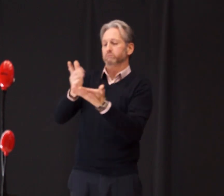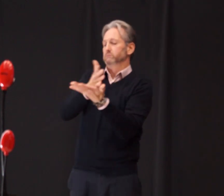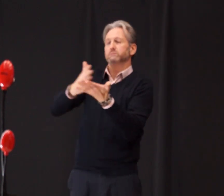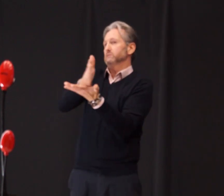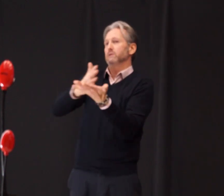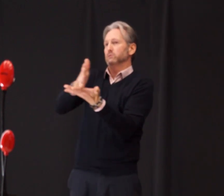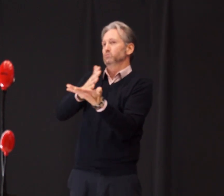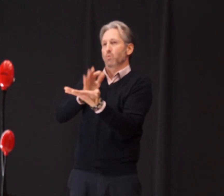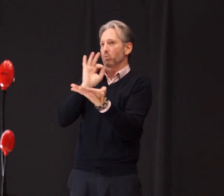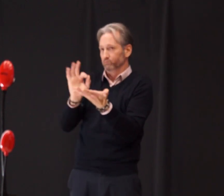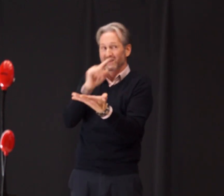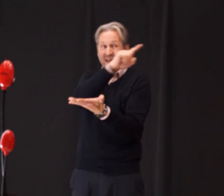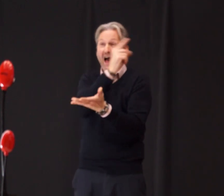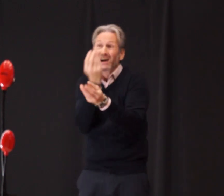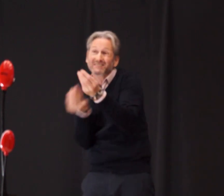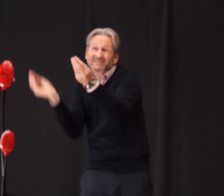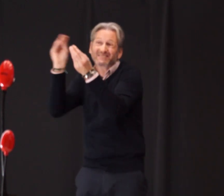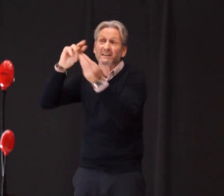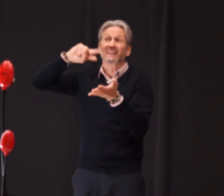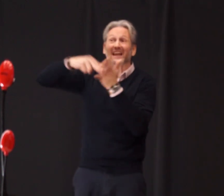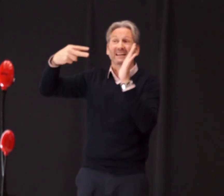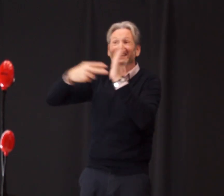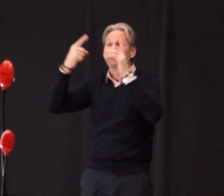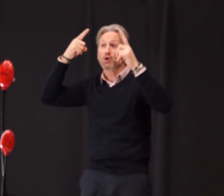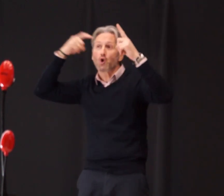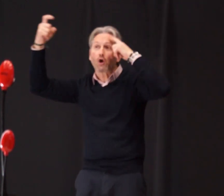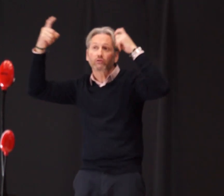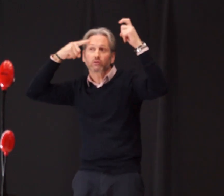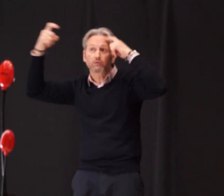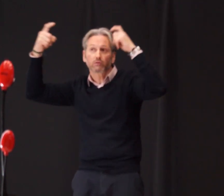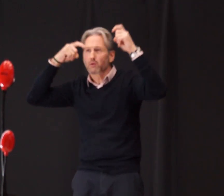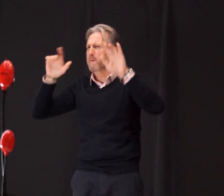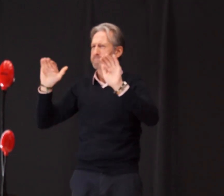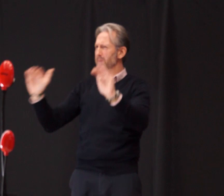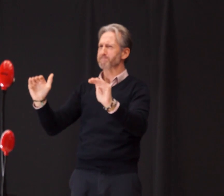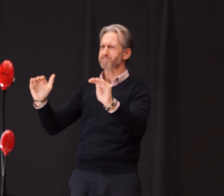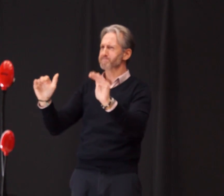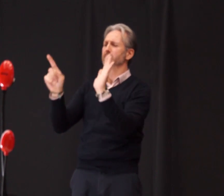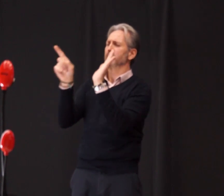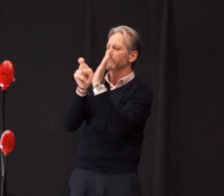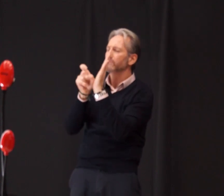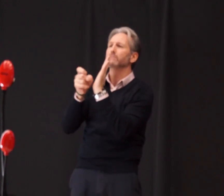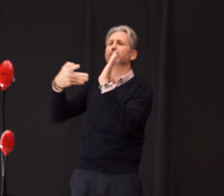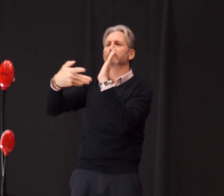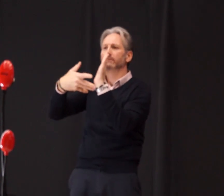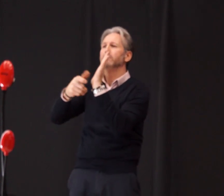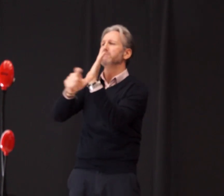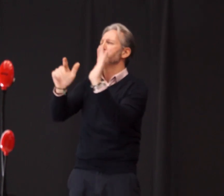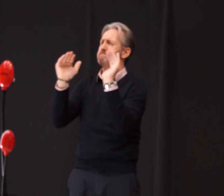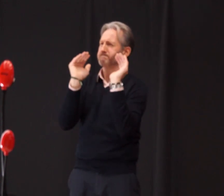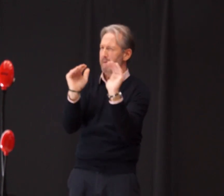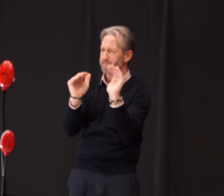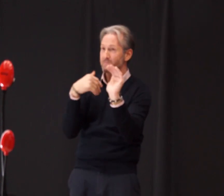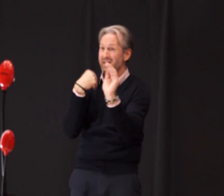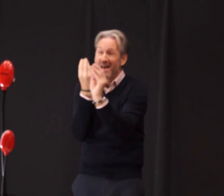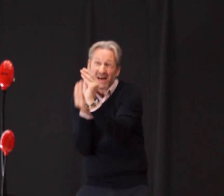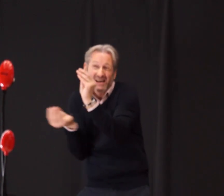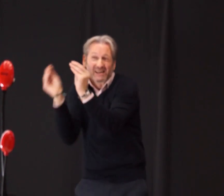narrative, ça fonctionne plutôt bien pour la narration, mais pour le conte, il y a des choses un peu spécifiques. Effectivement, il y a les trois